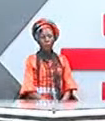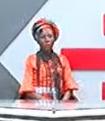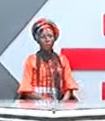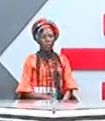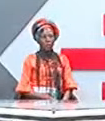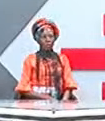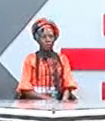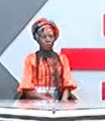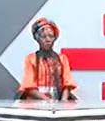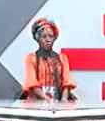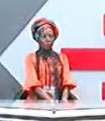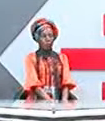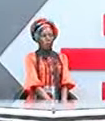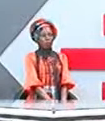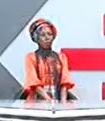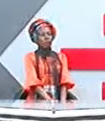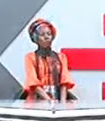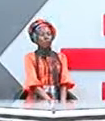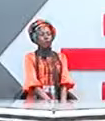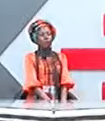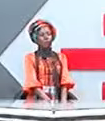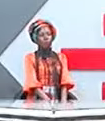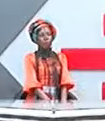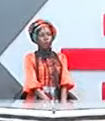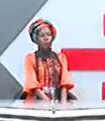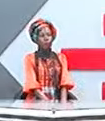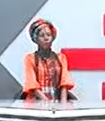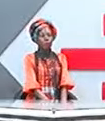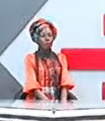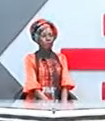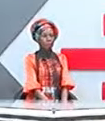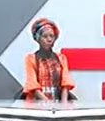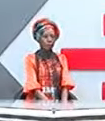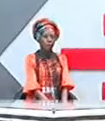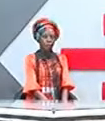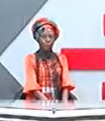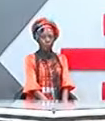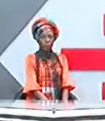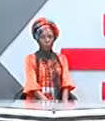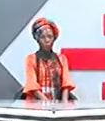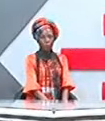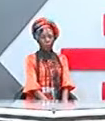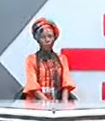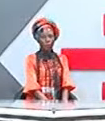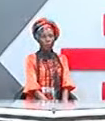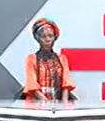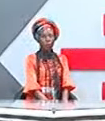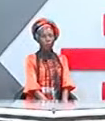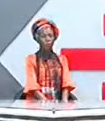bitusiigira kifaananyi ki nga tugezaako okutematema ensonga zino tutuuka ku saawa ezinaddirira